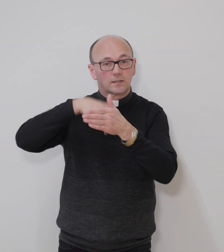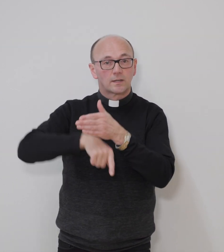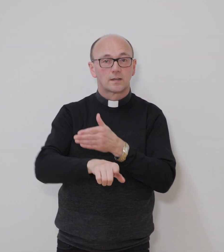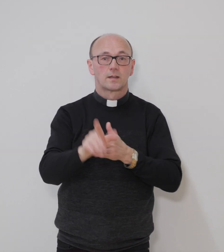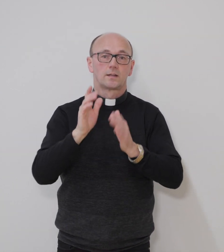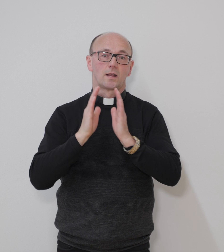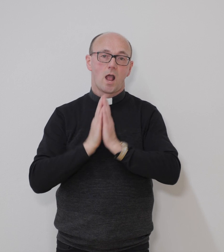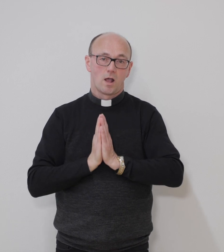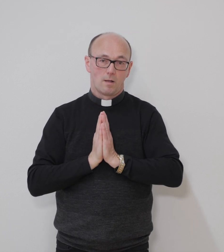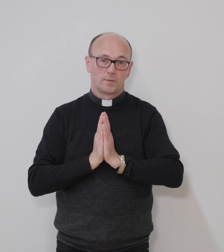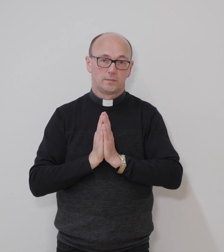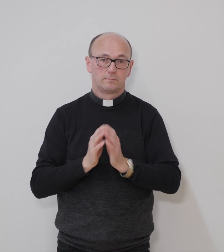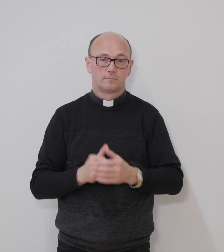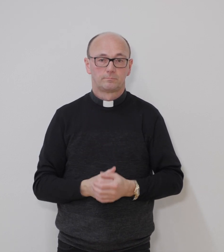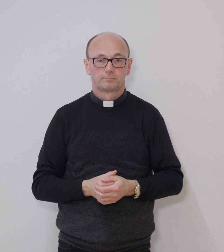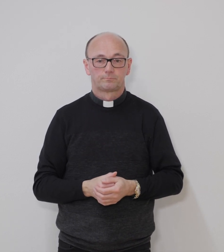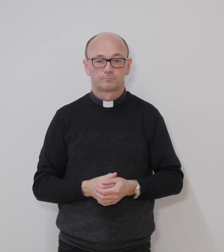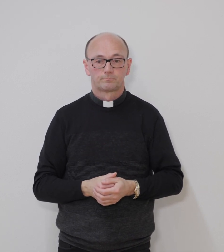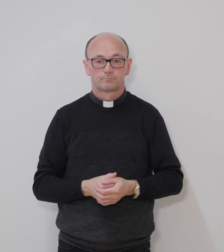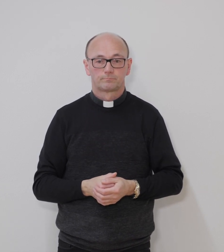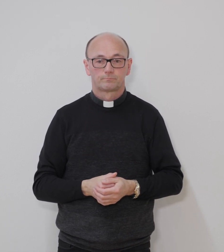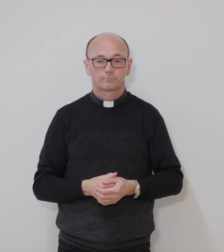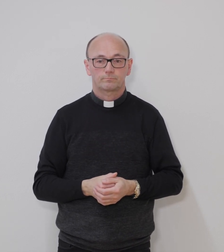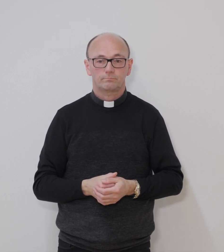Er wird der Erde